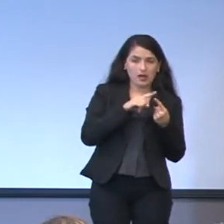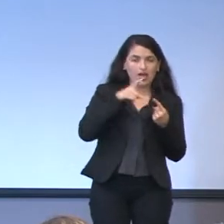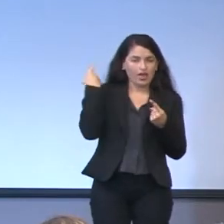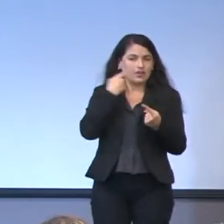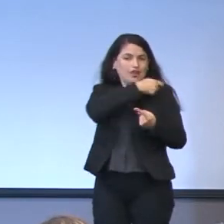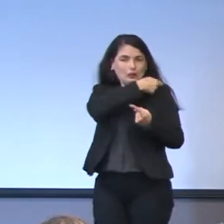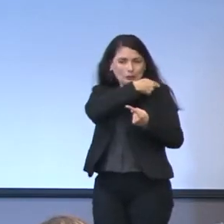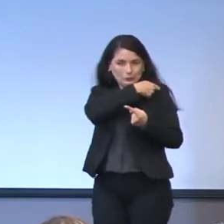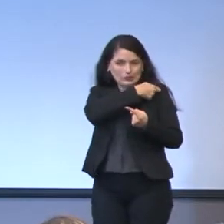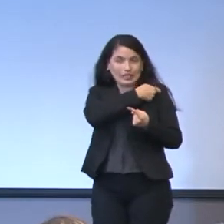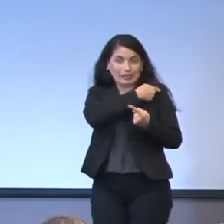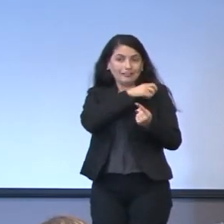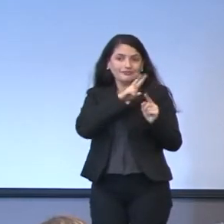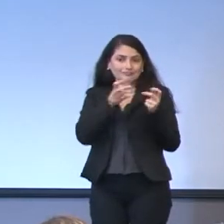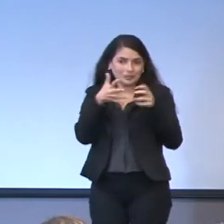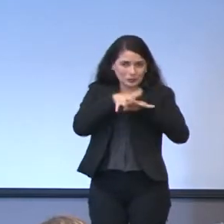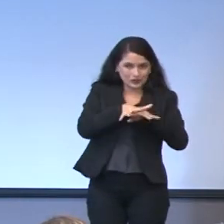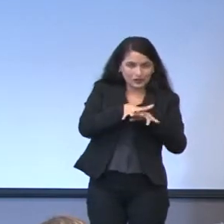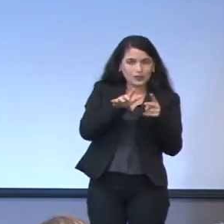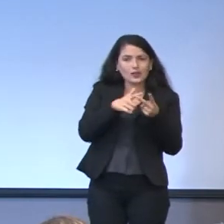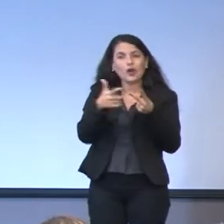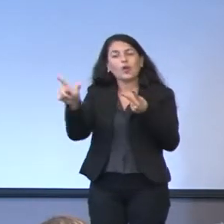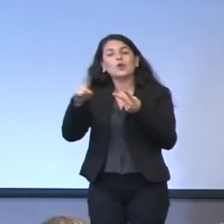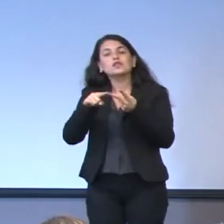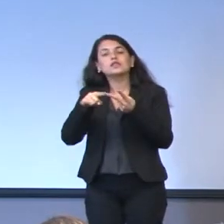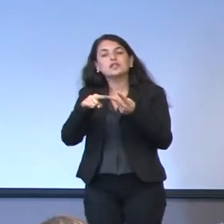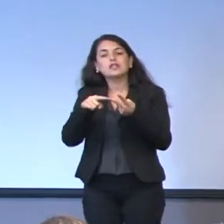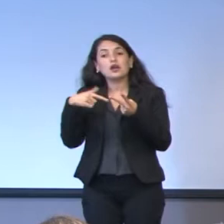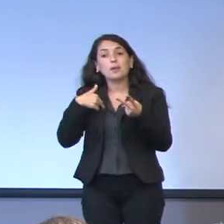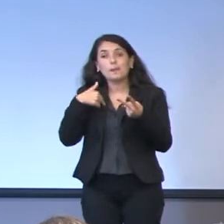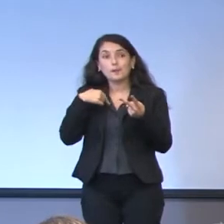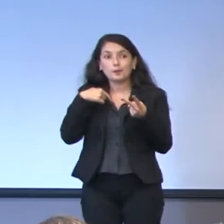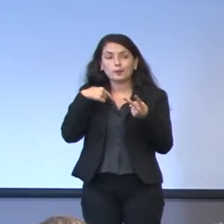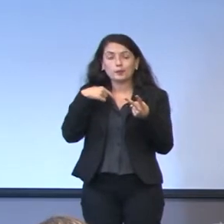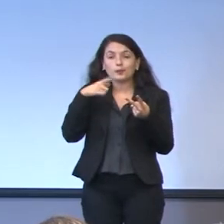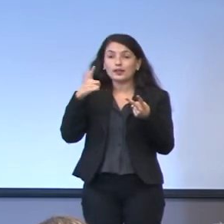aluna de inclusão e a outra do ponto de vista de uma pessoa que